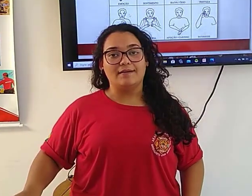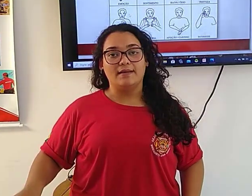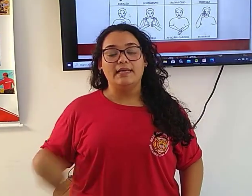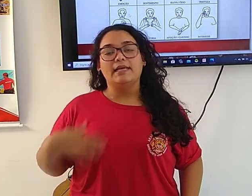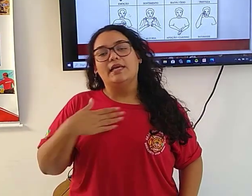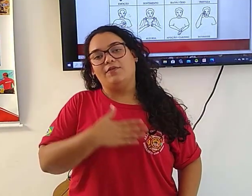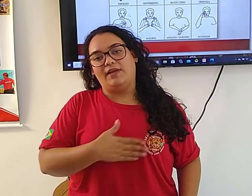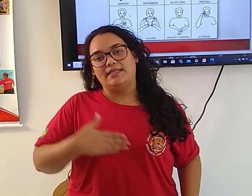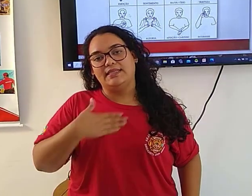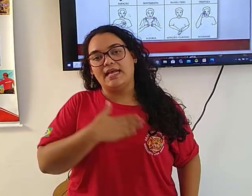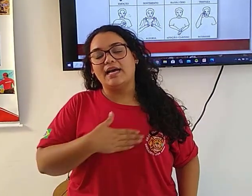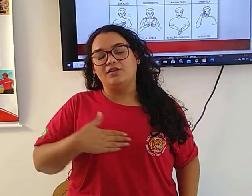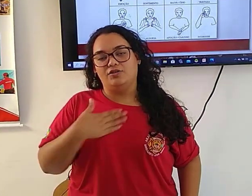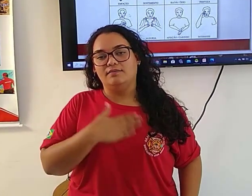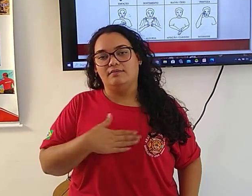E felicidade, né?